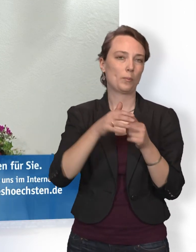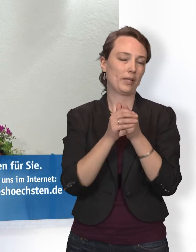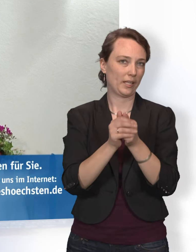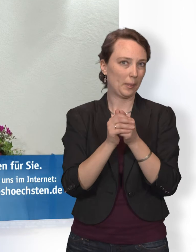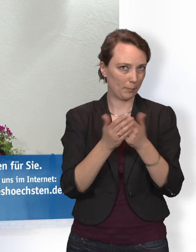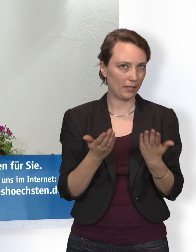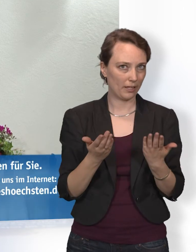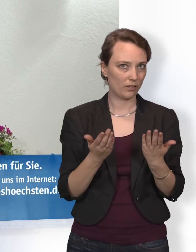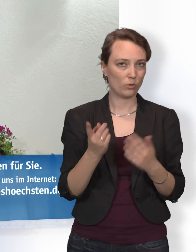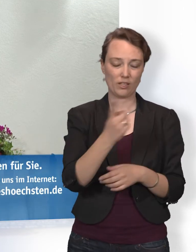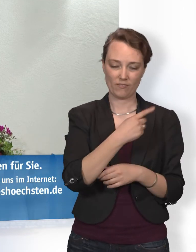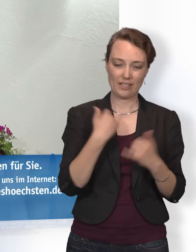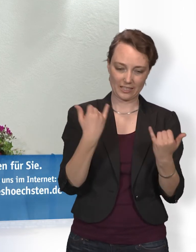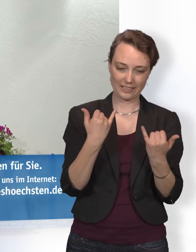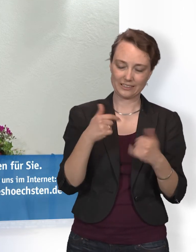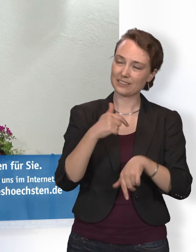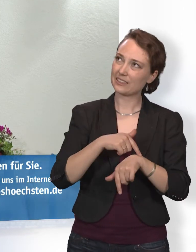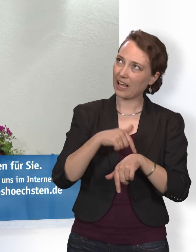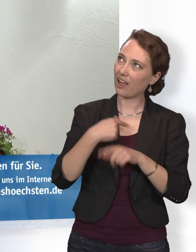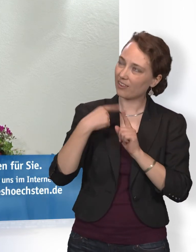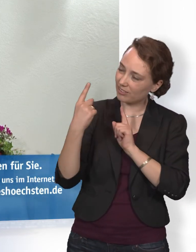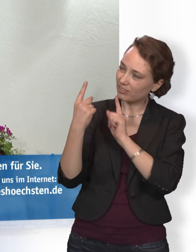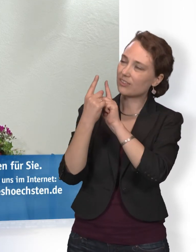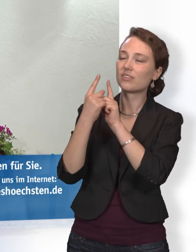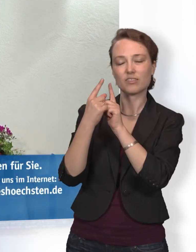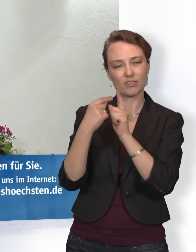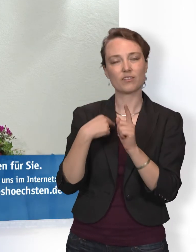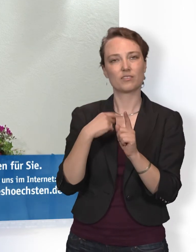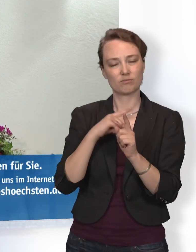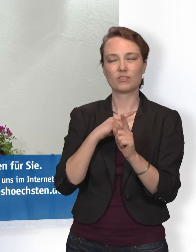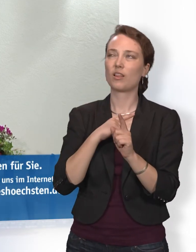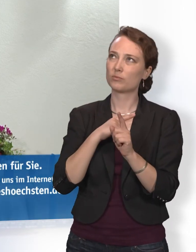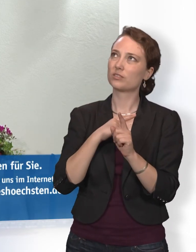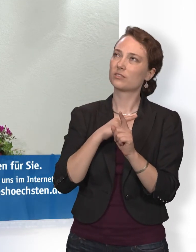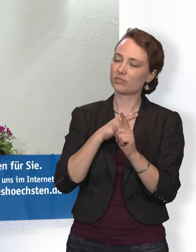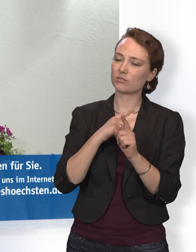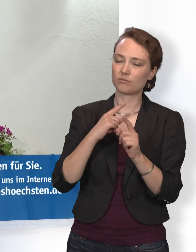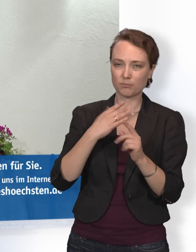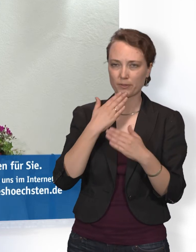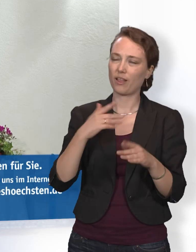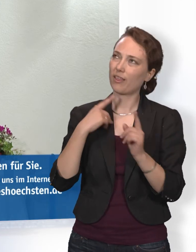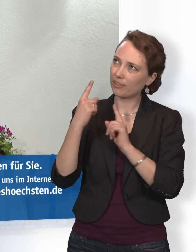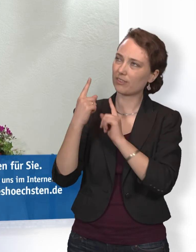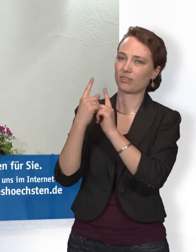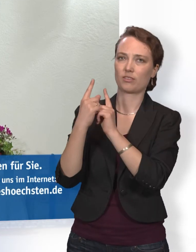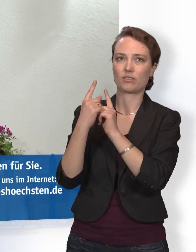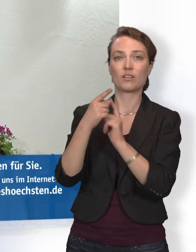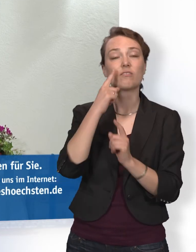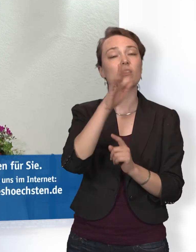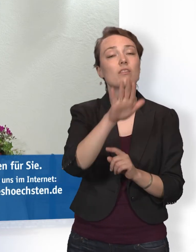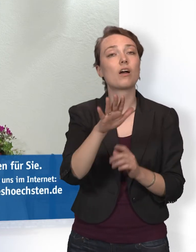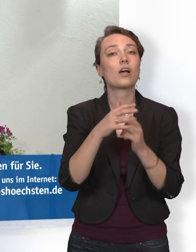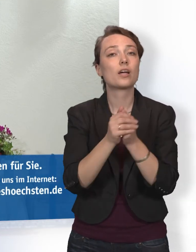uns diese Audienz jetzt wahrnehmen bei Gott persönlich. Melden Sie sich bei uns, wenn Sie Gebetsanliegen